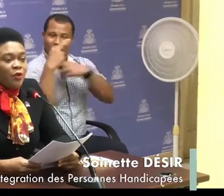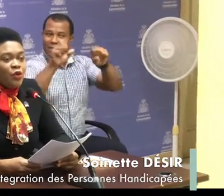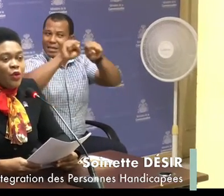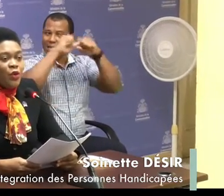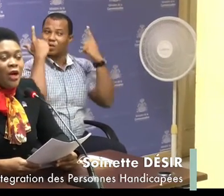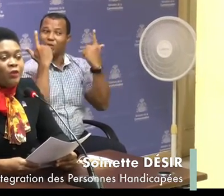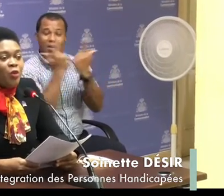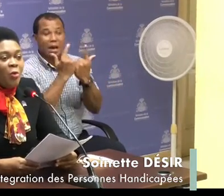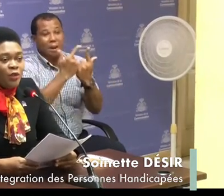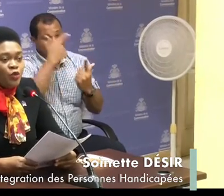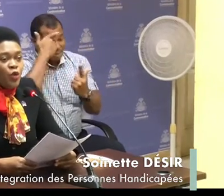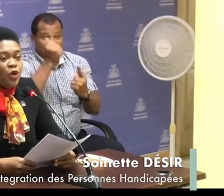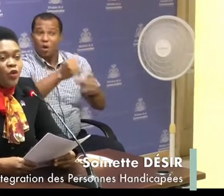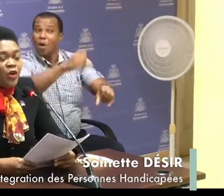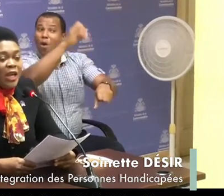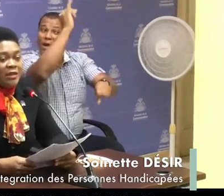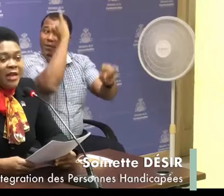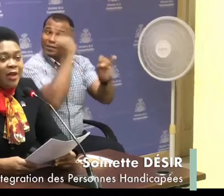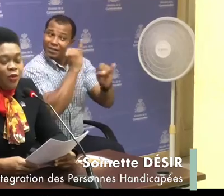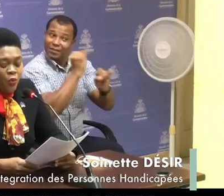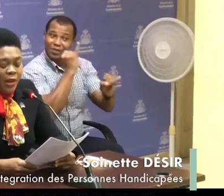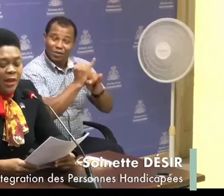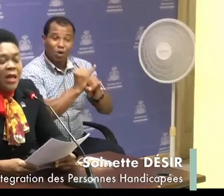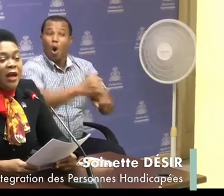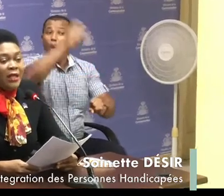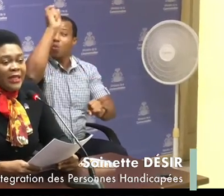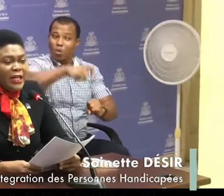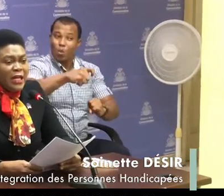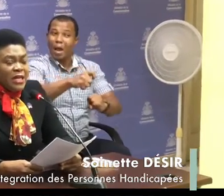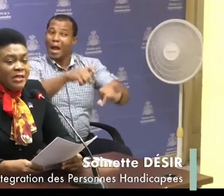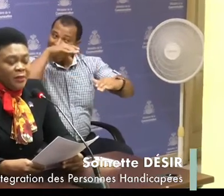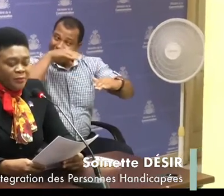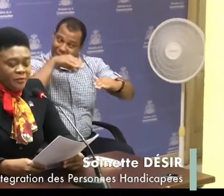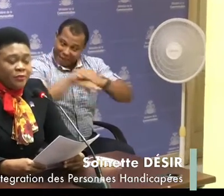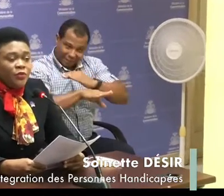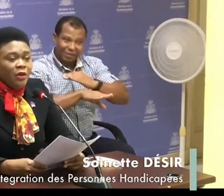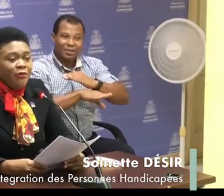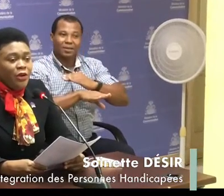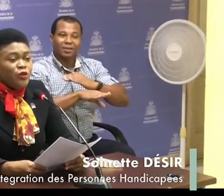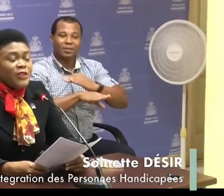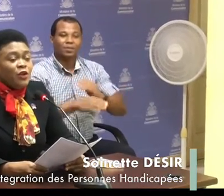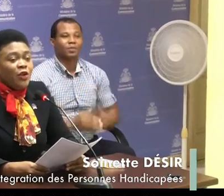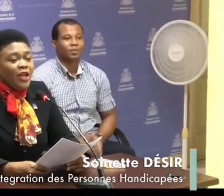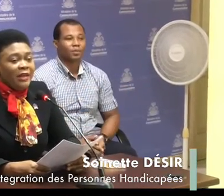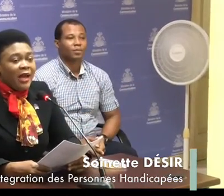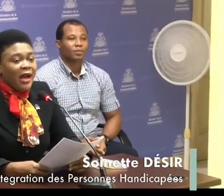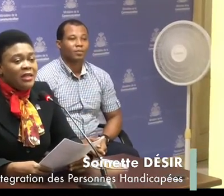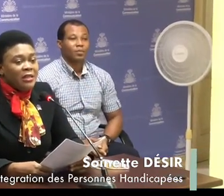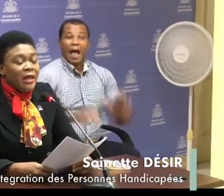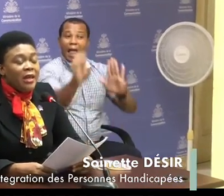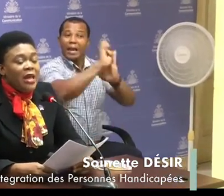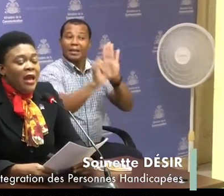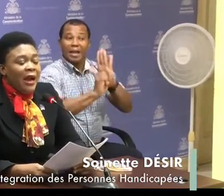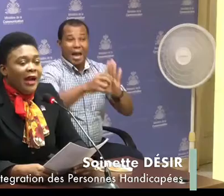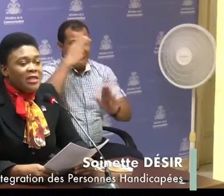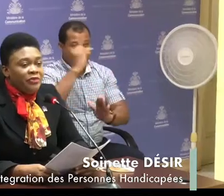sociale parce que entreprise yo donc yo gagne ça yo doit rentrer dans l'ISA. Faut nous dit que l'état